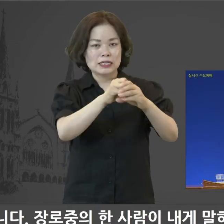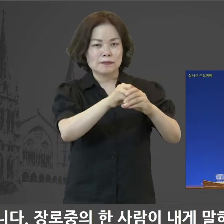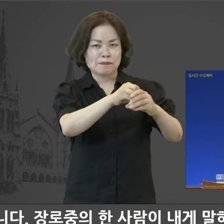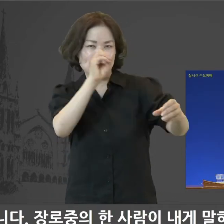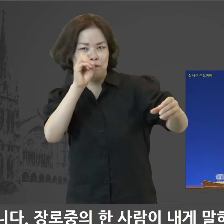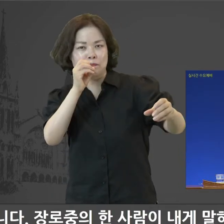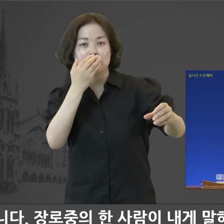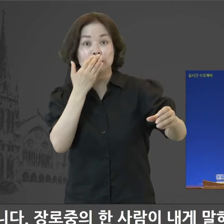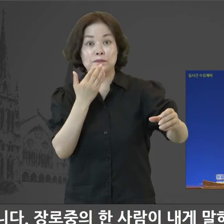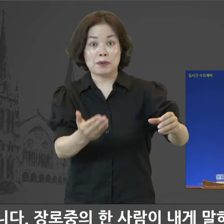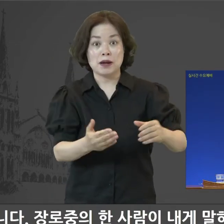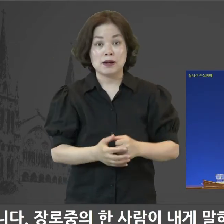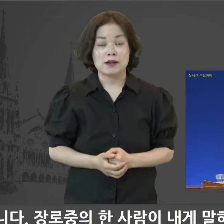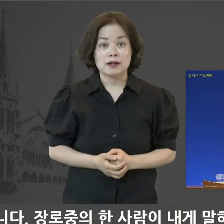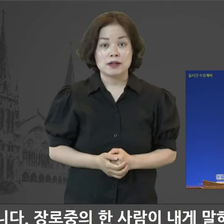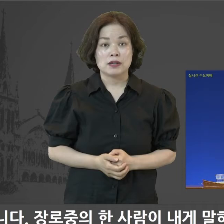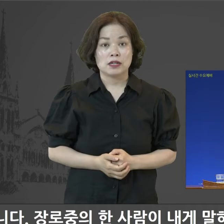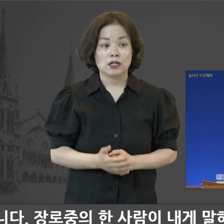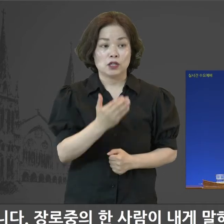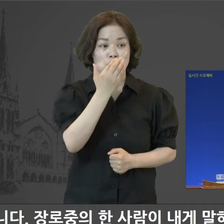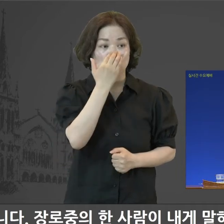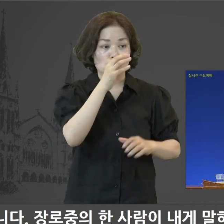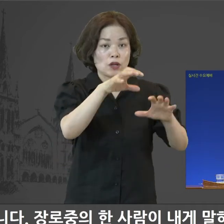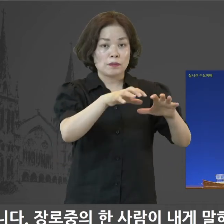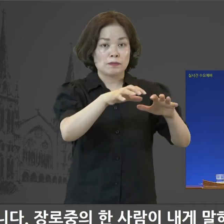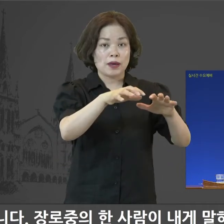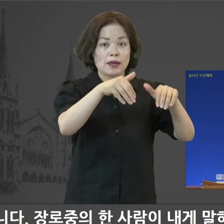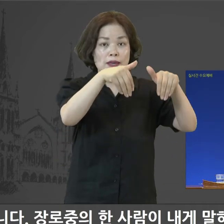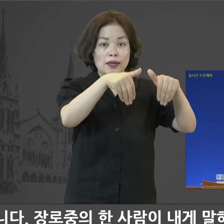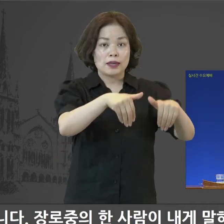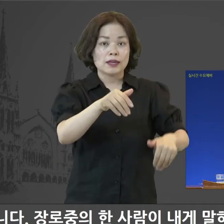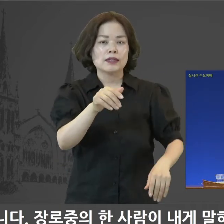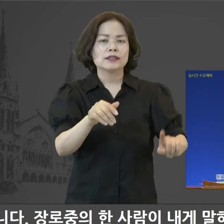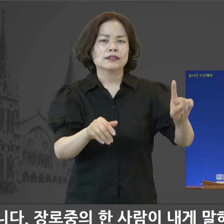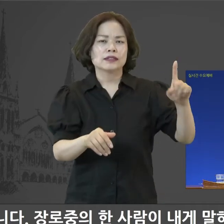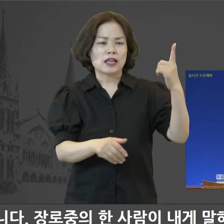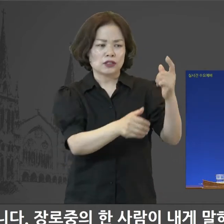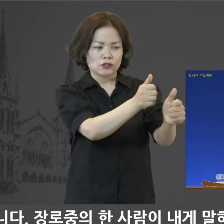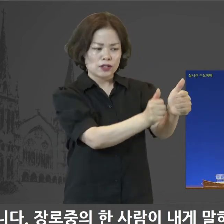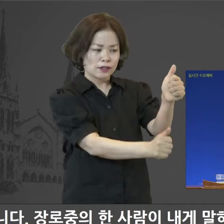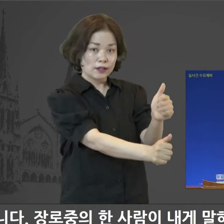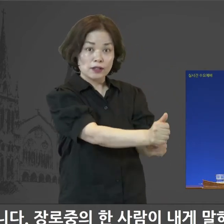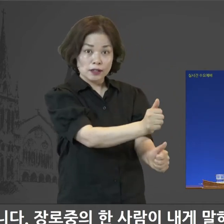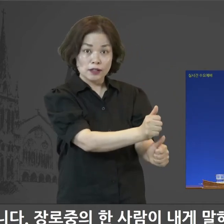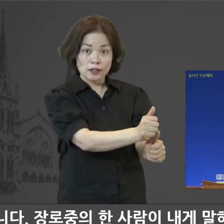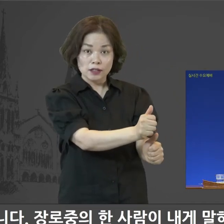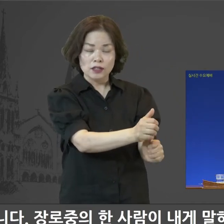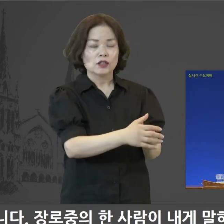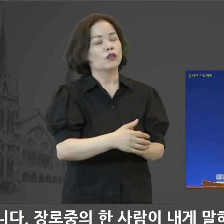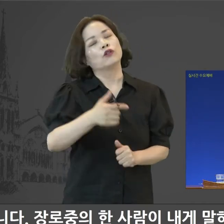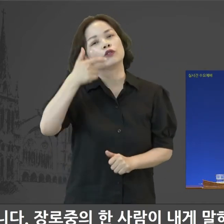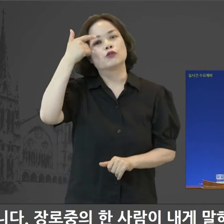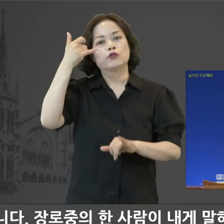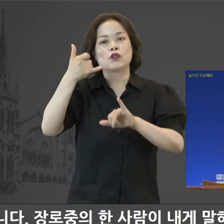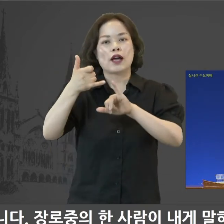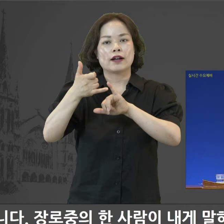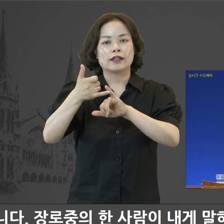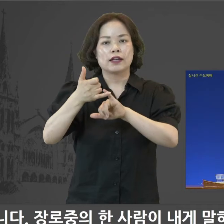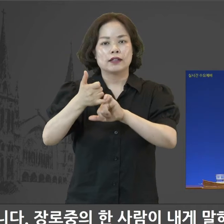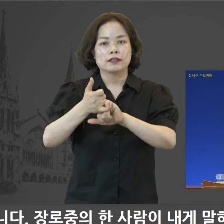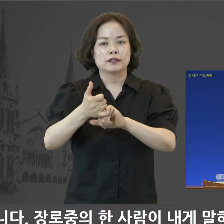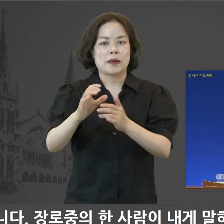하더라. 자, 유대 지파의 사자 그리고 다윗의 뿌리, 구약 성경에서 메시아를 종종